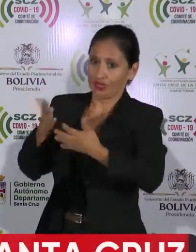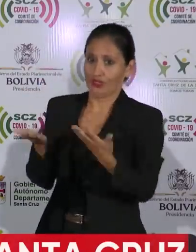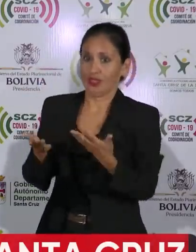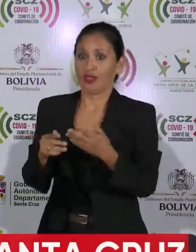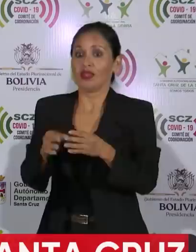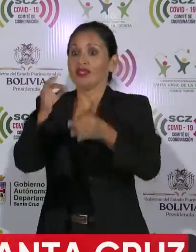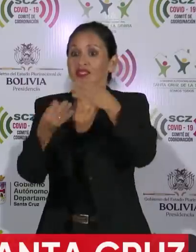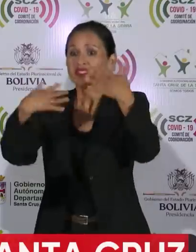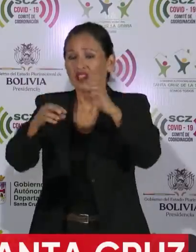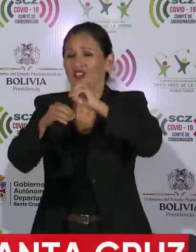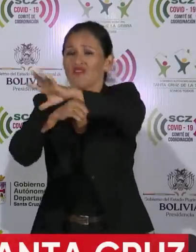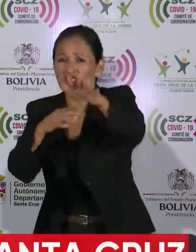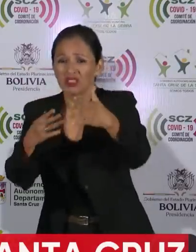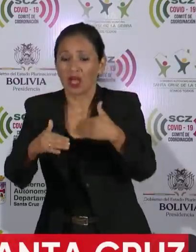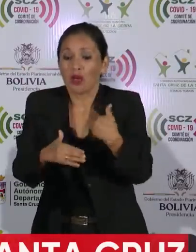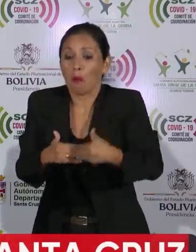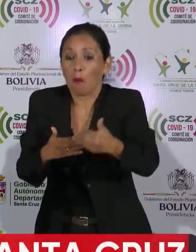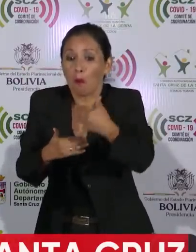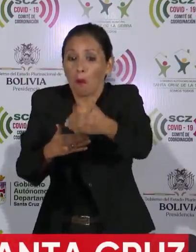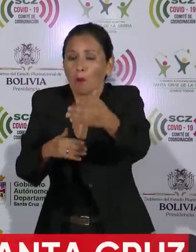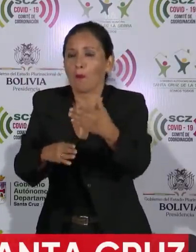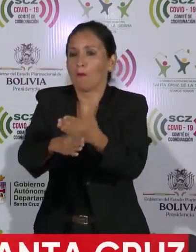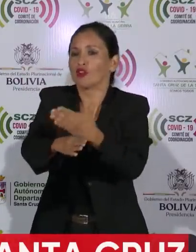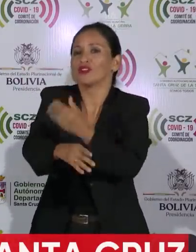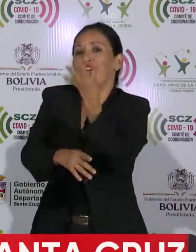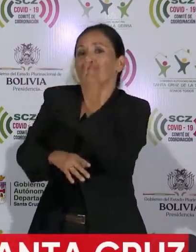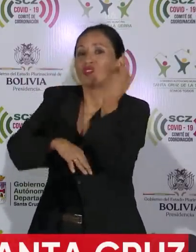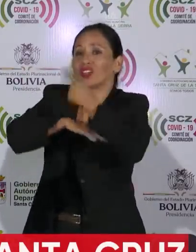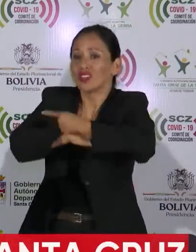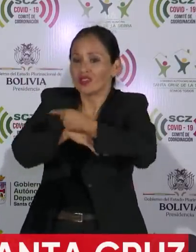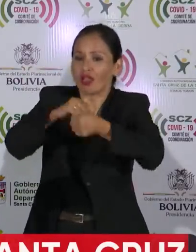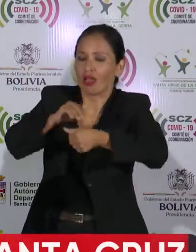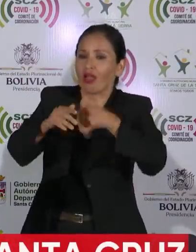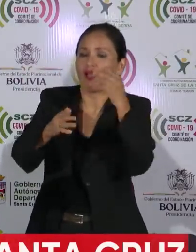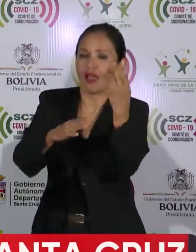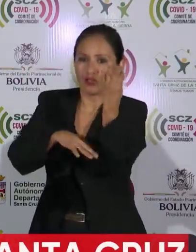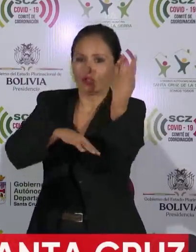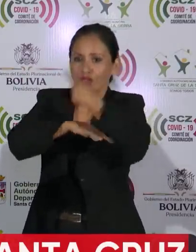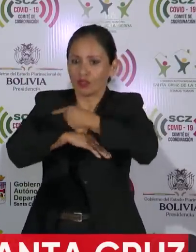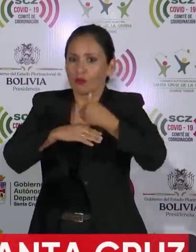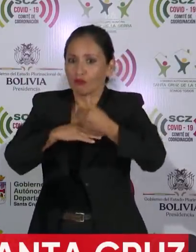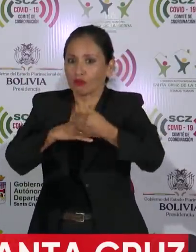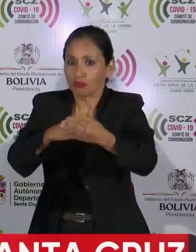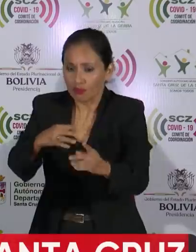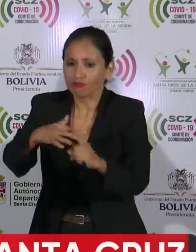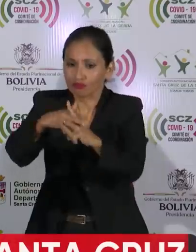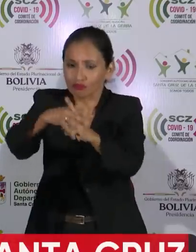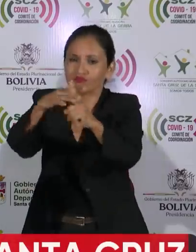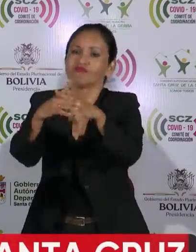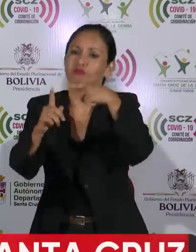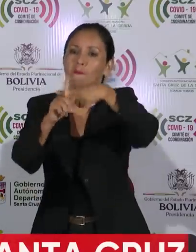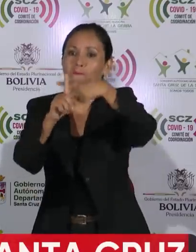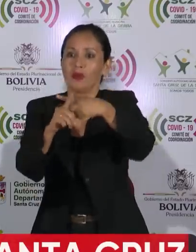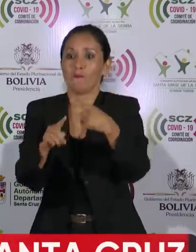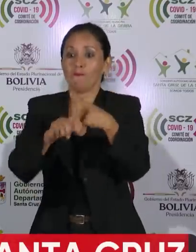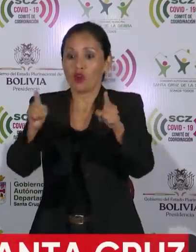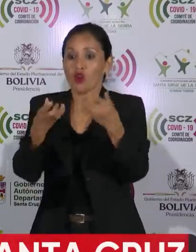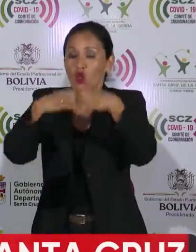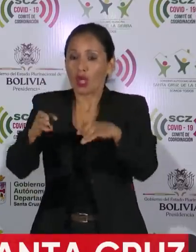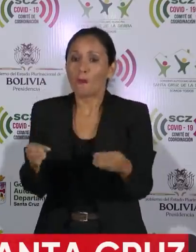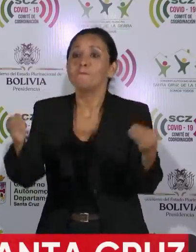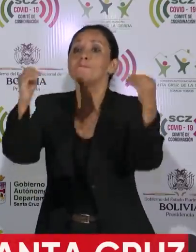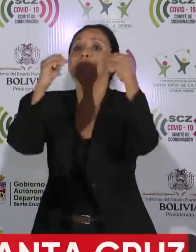que ya están infectados, en curso, los que están en proceso, que tienen un periodo de incubación, van a seguir llegando. Lo que no queremos es